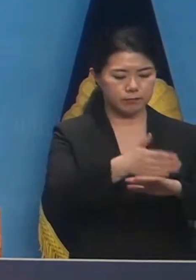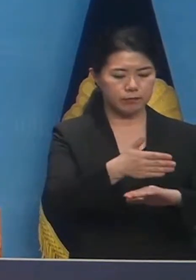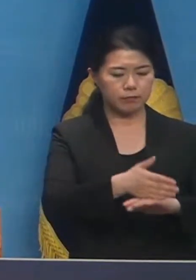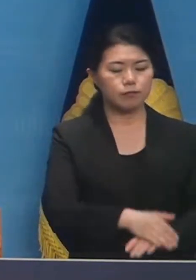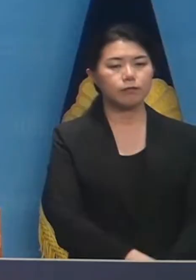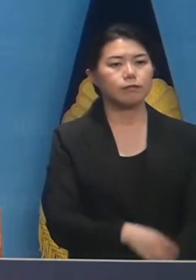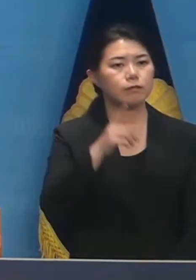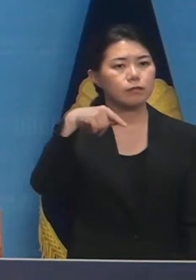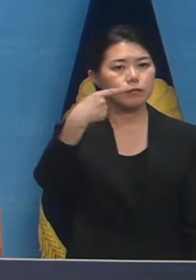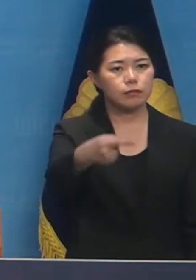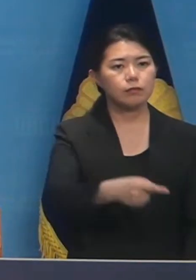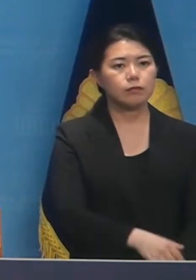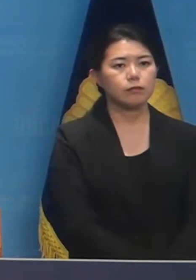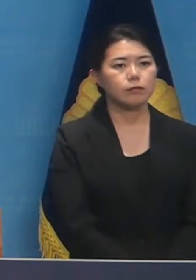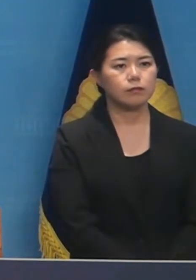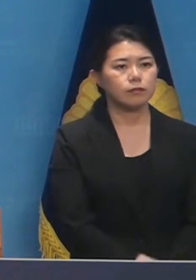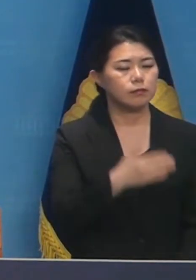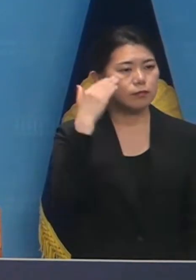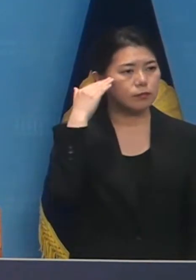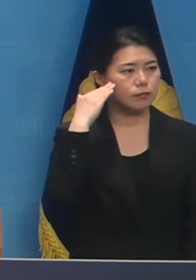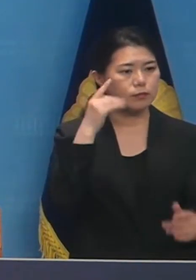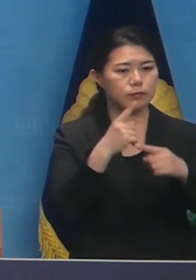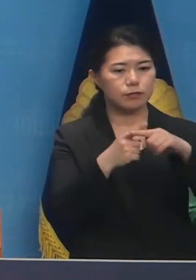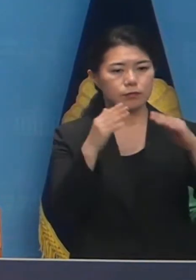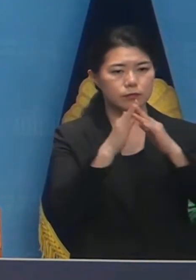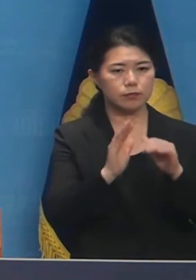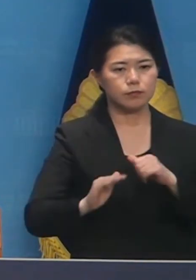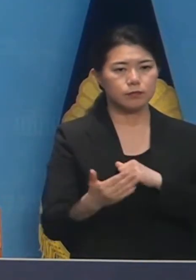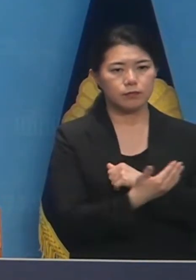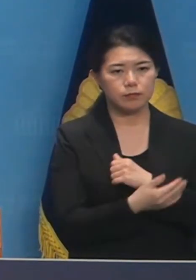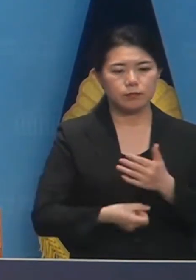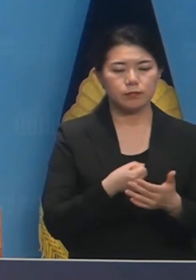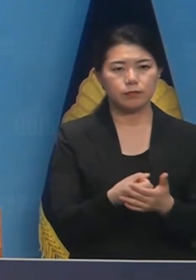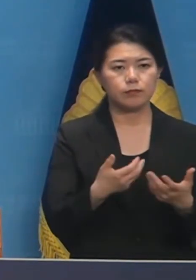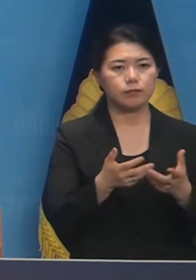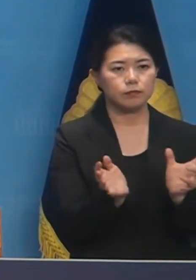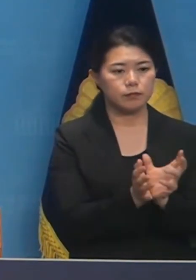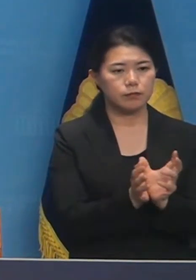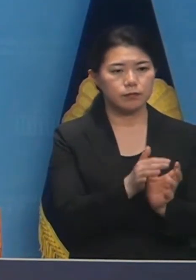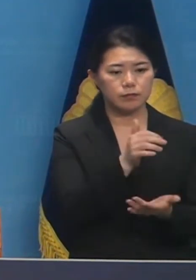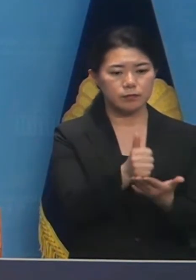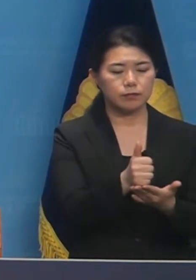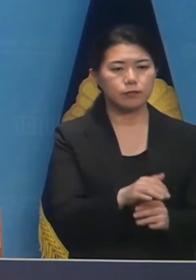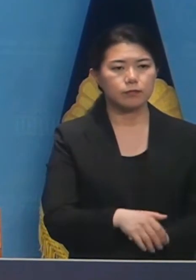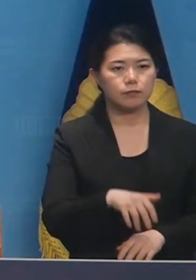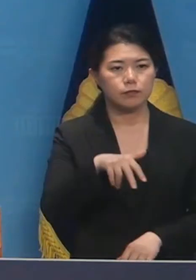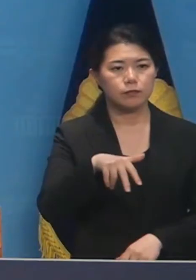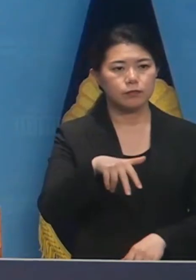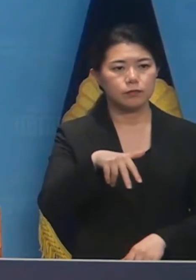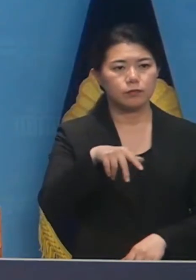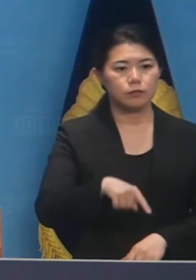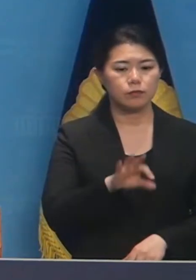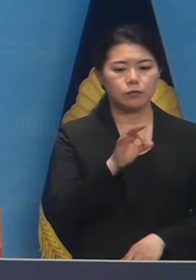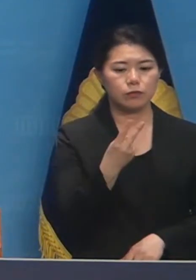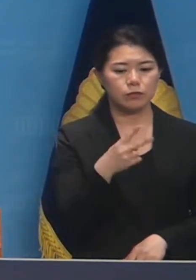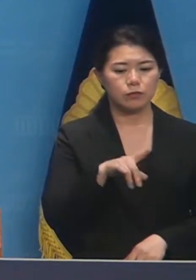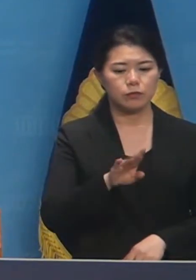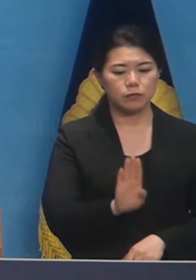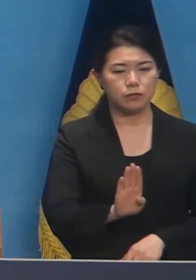감사합니다. 이어서 한국교회 수호결사대 공동회장님